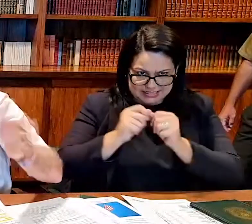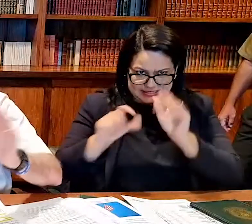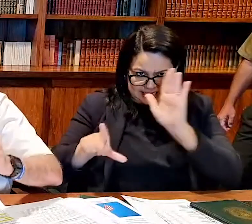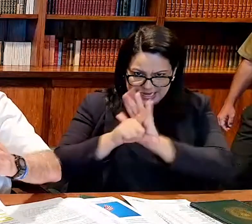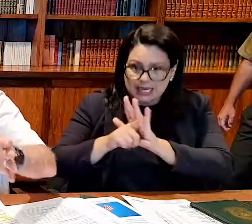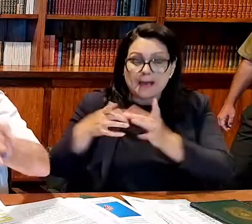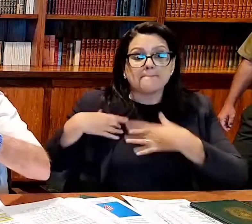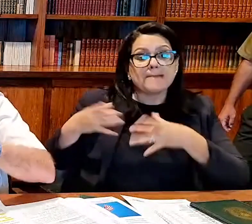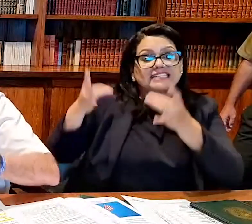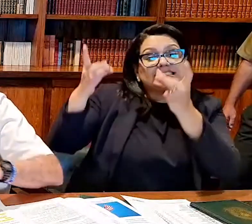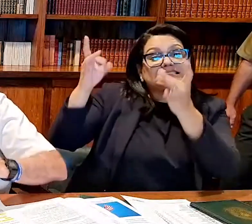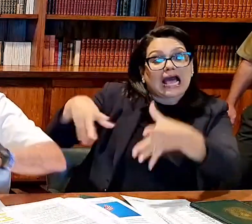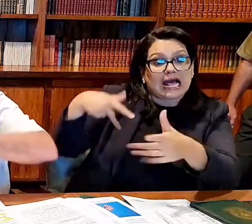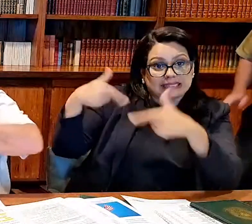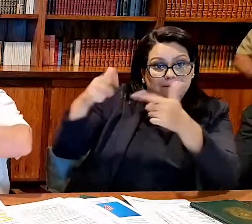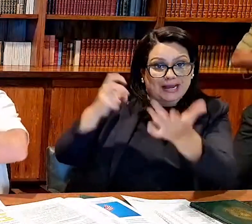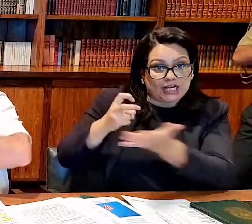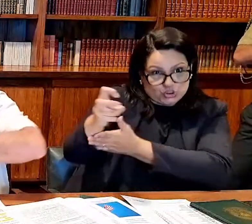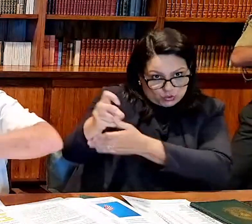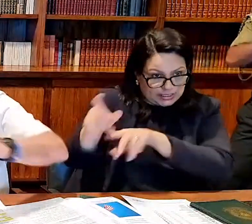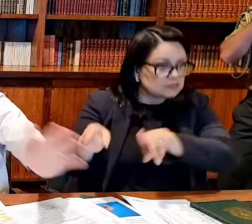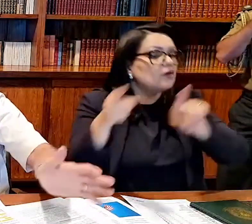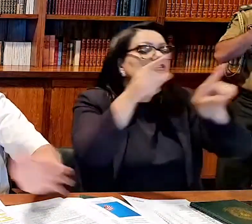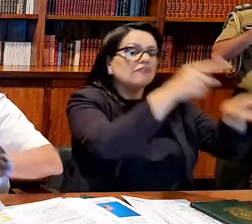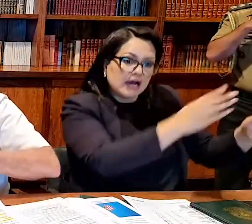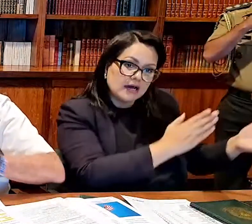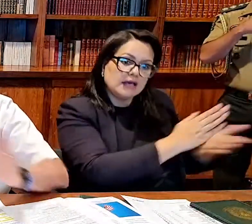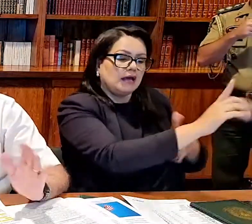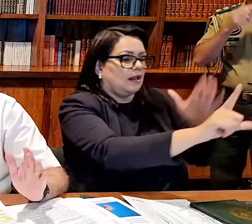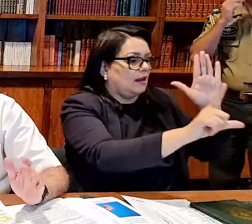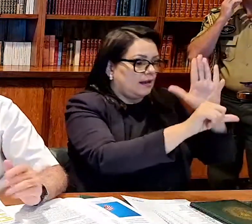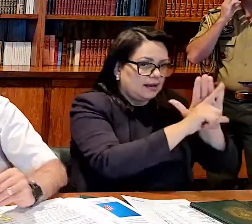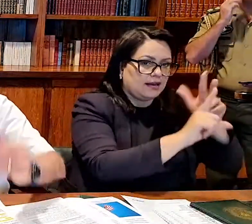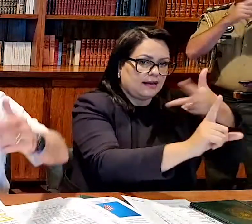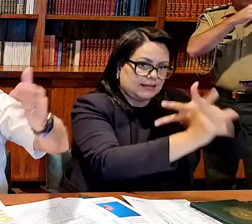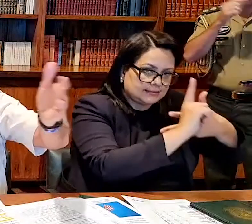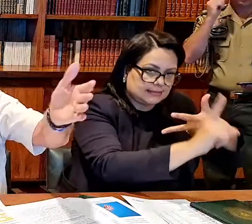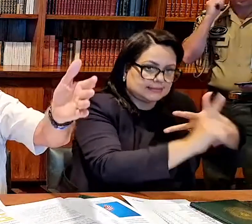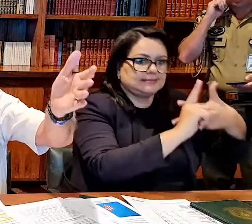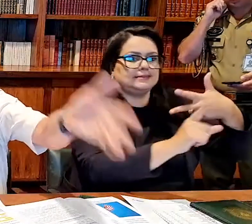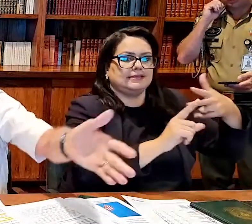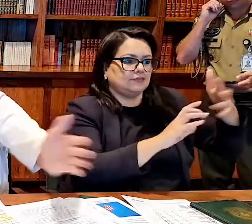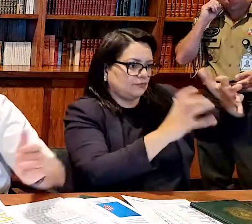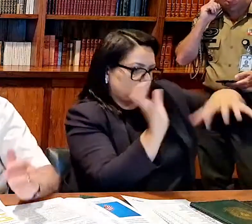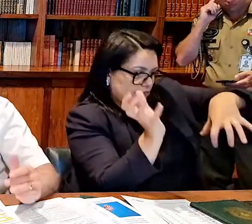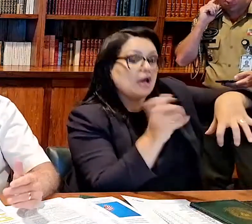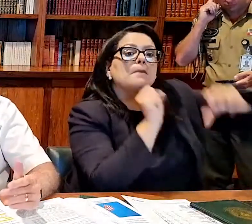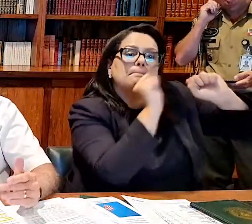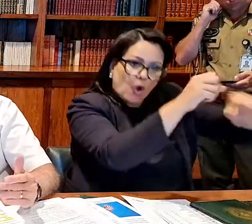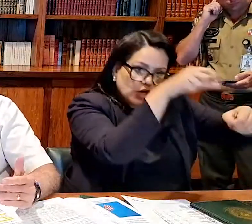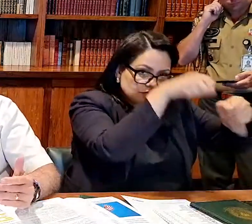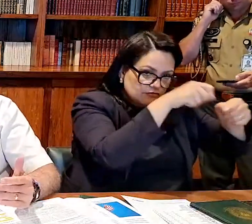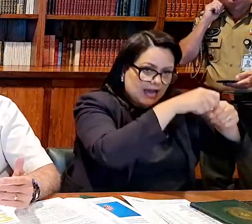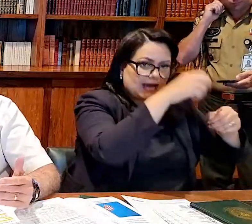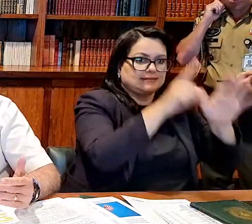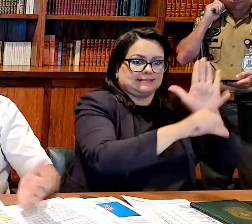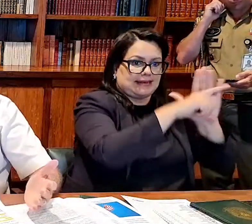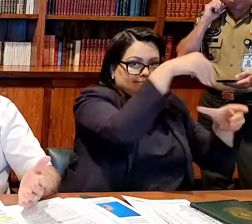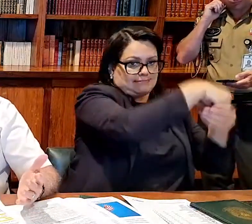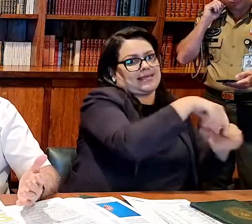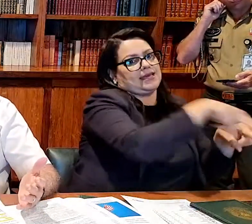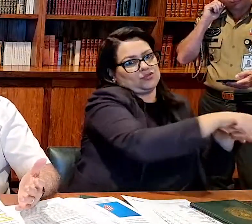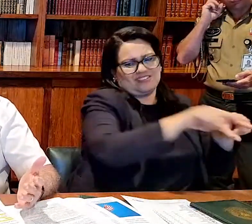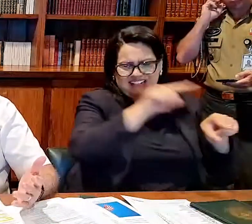na Câmara, no Senado, na Assembleia Legislativa ou Câmaras Municipais. Não é para fazer lei lá dentro, tá?